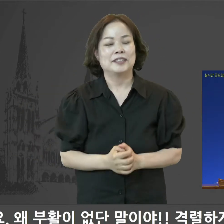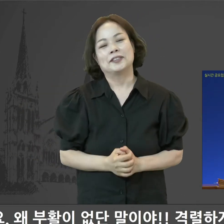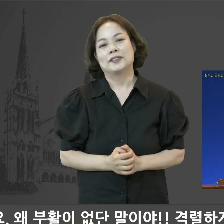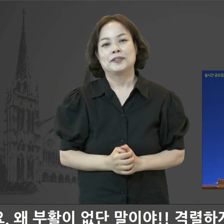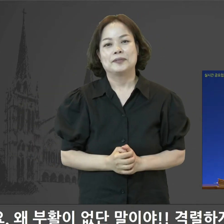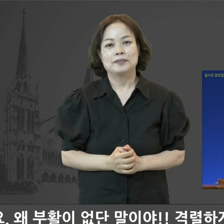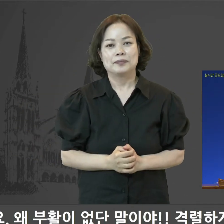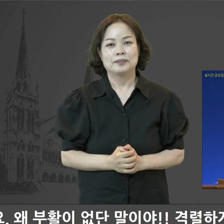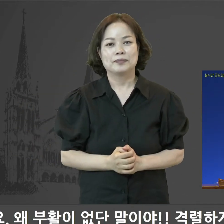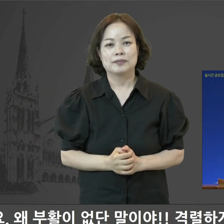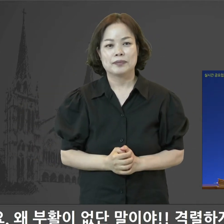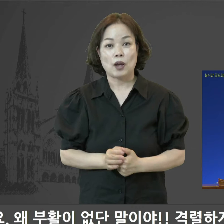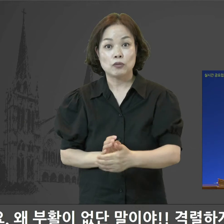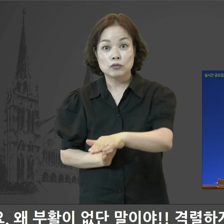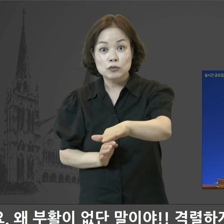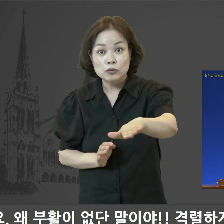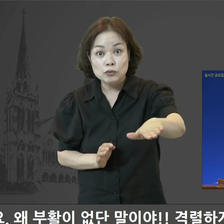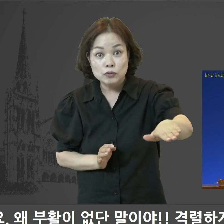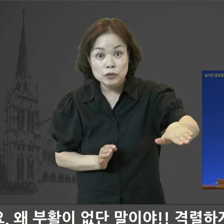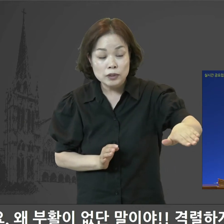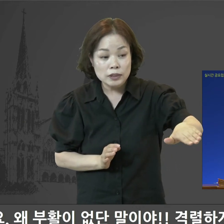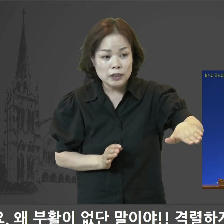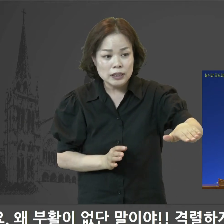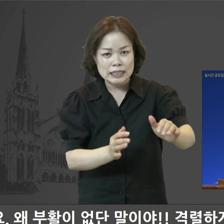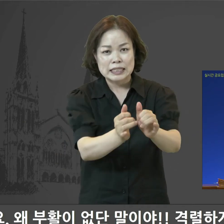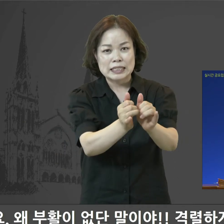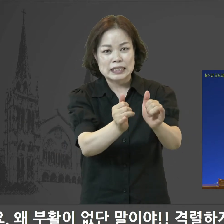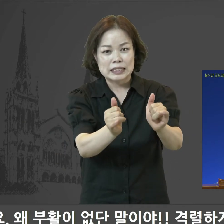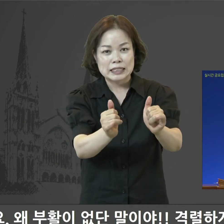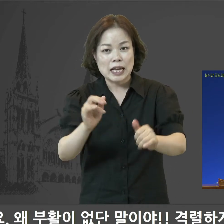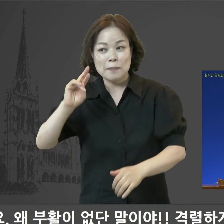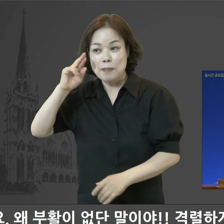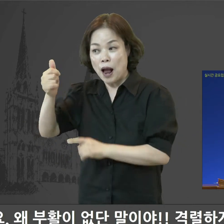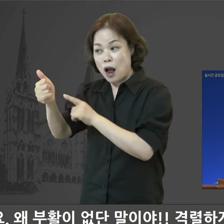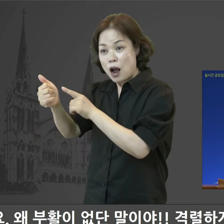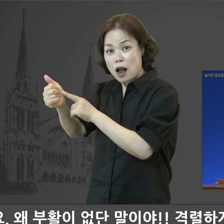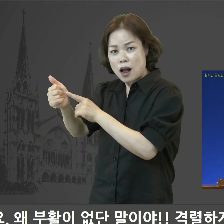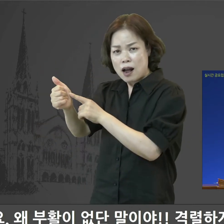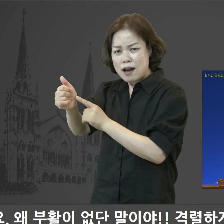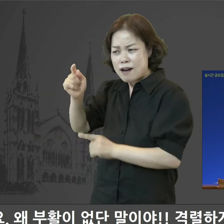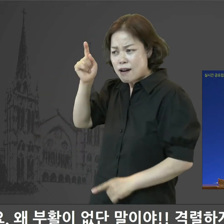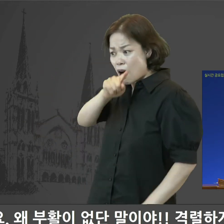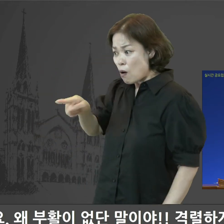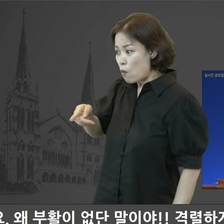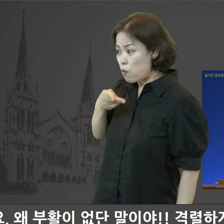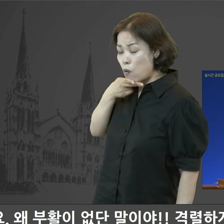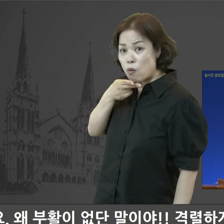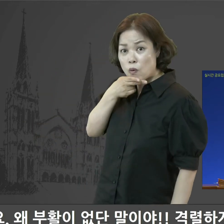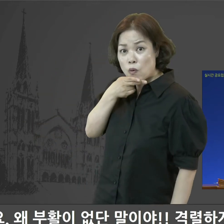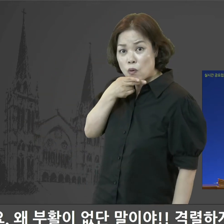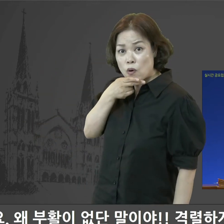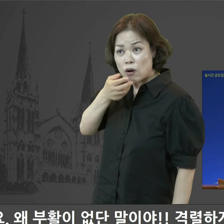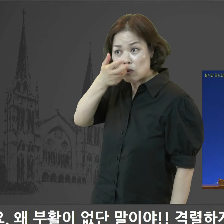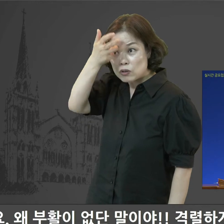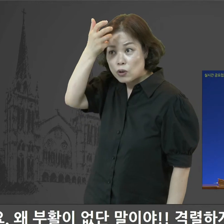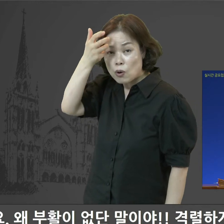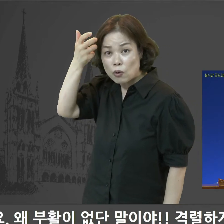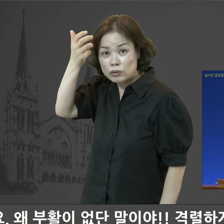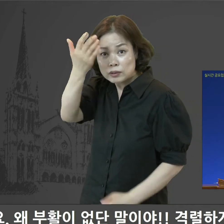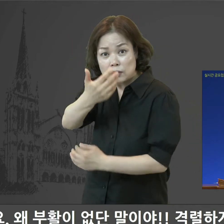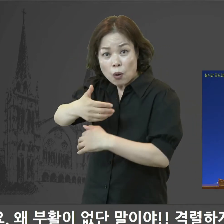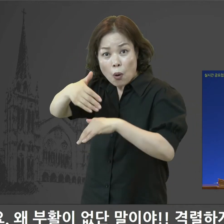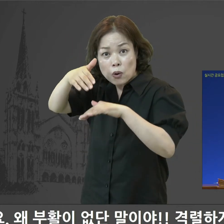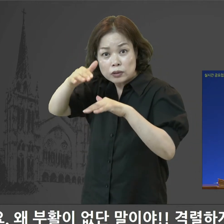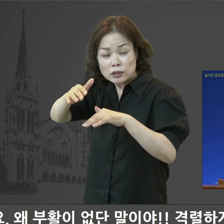되어 있습니다. 우리가 이 사람 바울이죠 보니 악한 것이 없도다. 또 영이나 혹